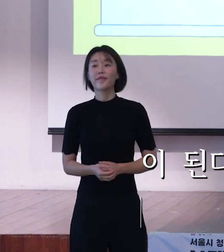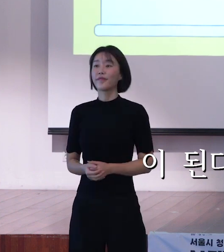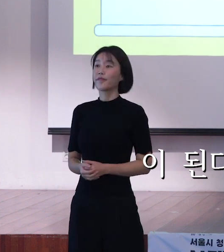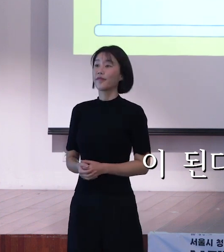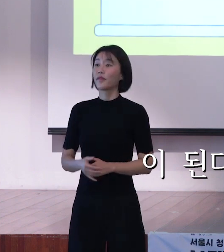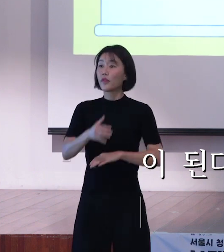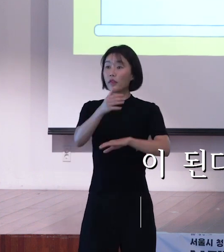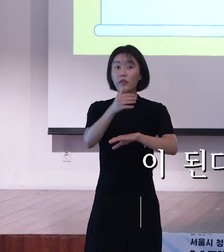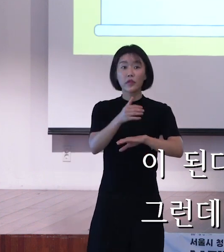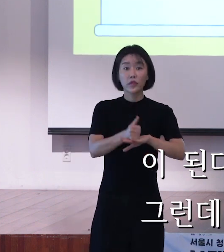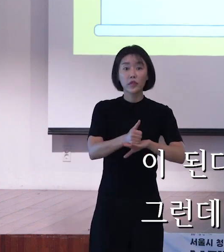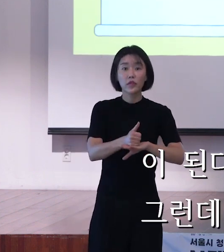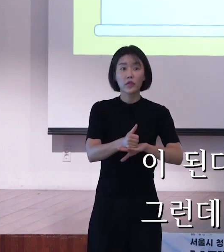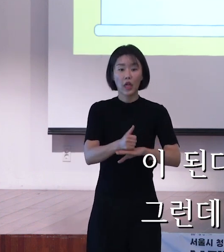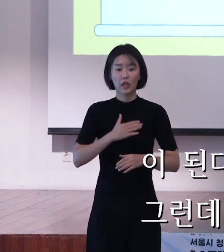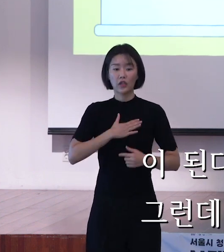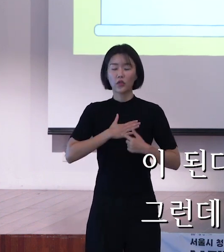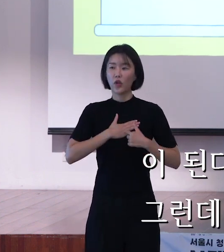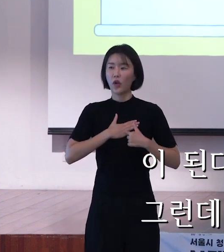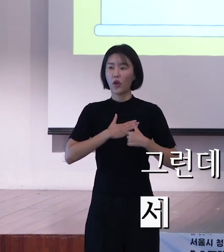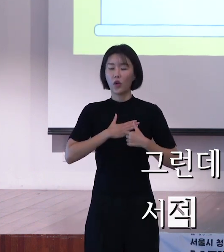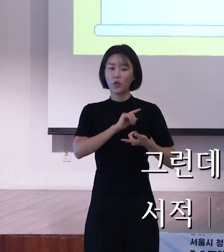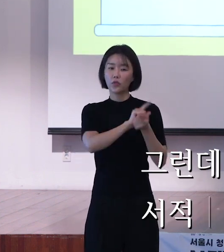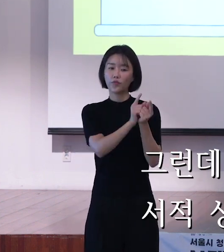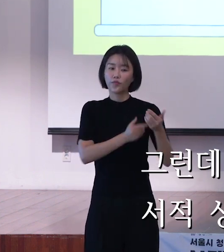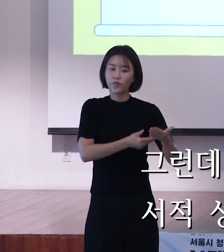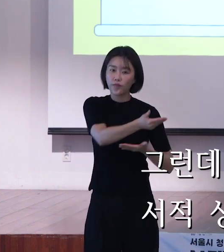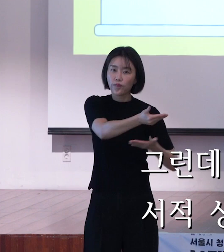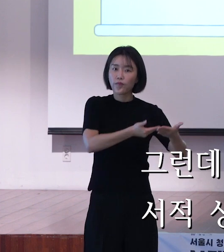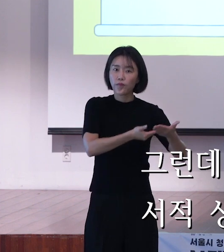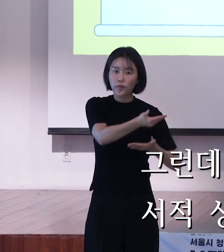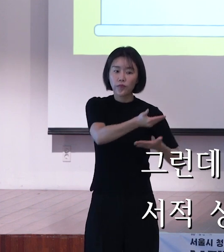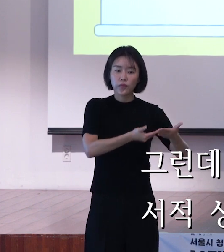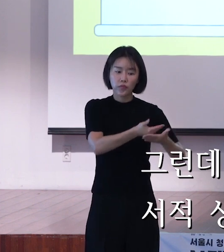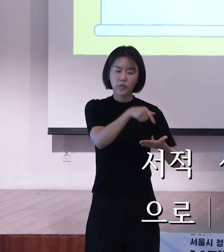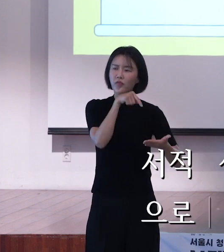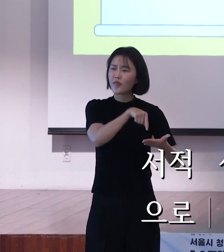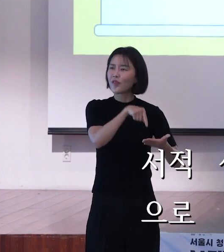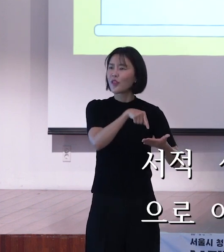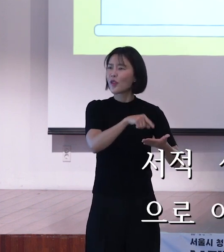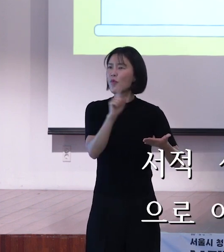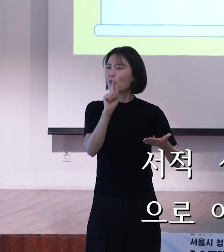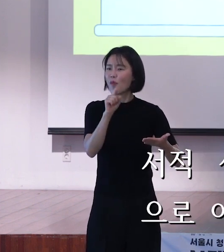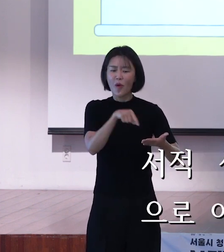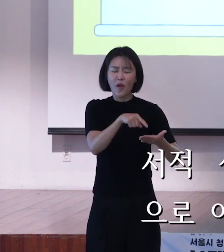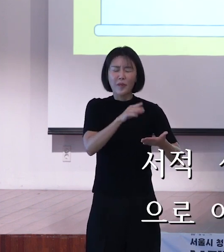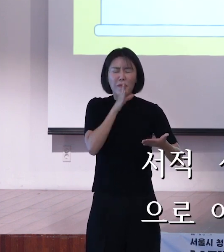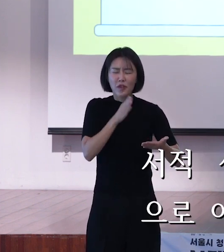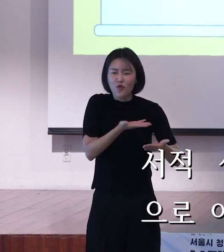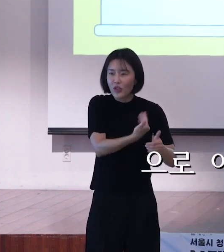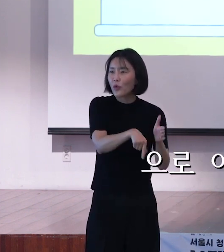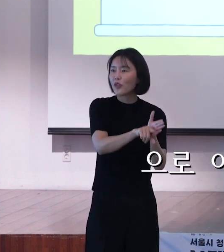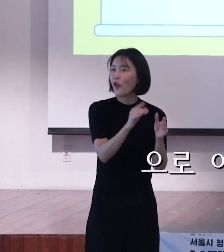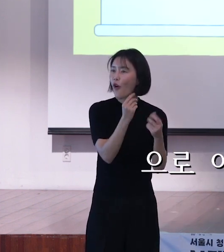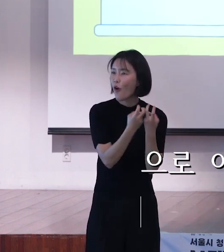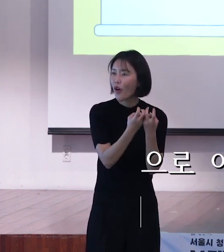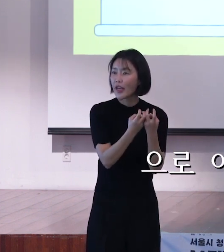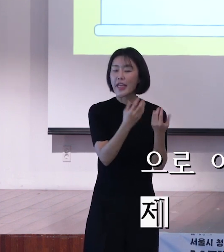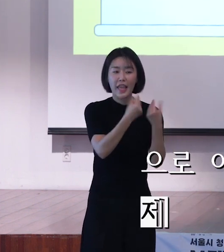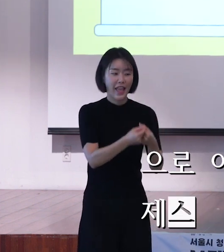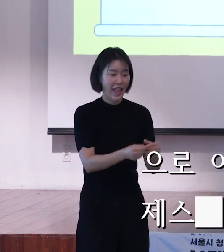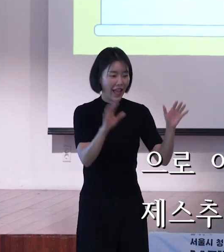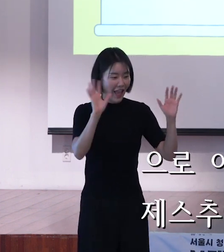근데 여기서 저희 정서 상호작용은 어떤 것으로 이루어질까요? 제스처도